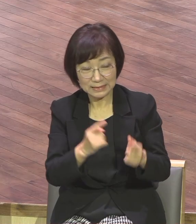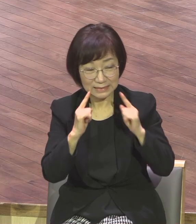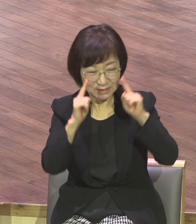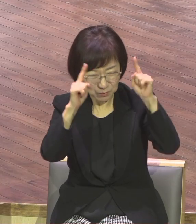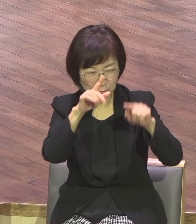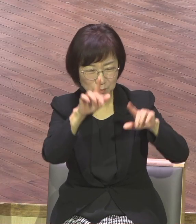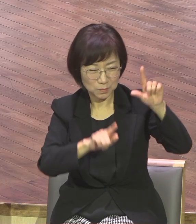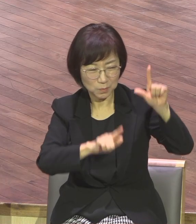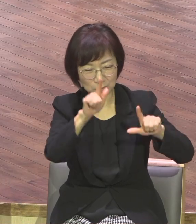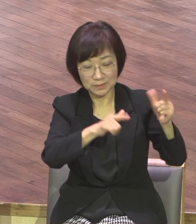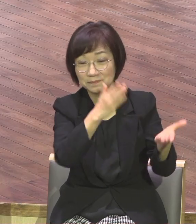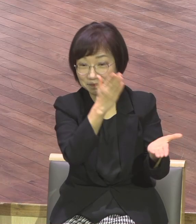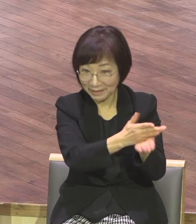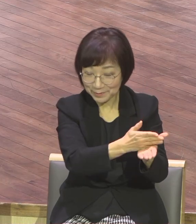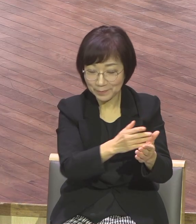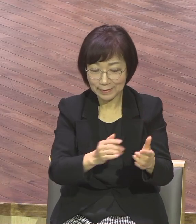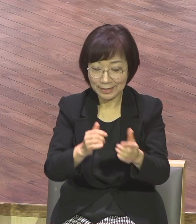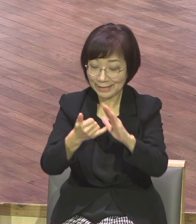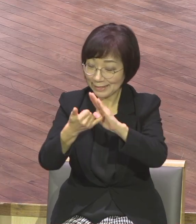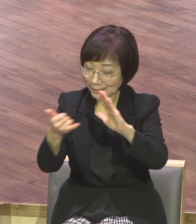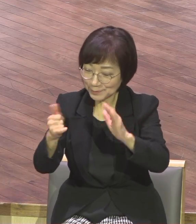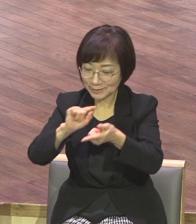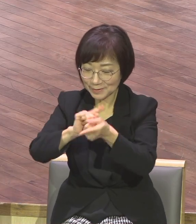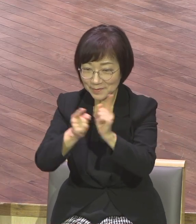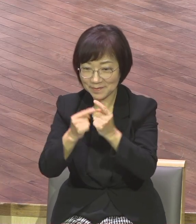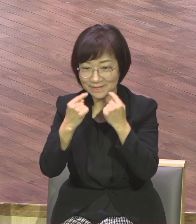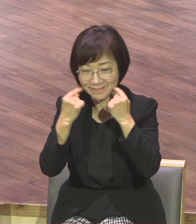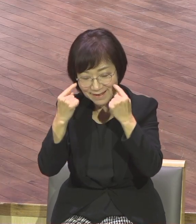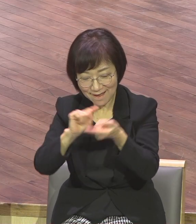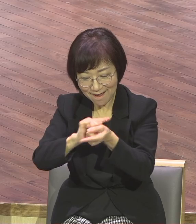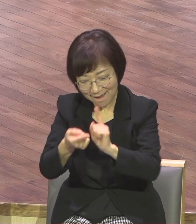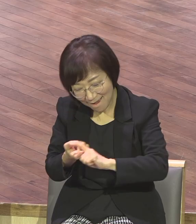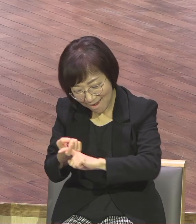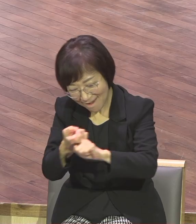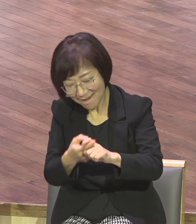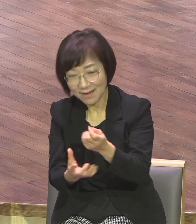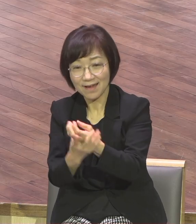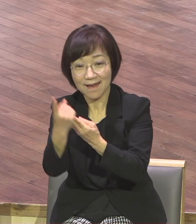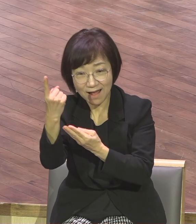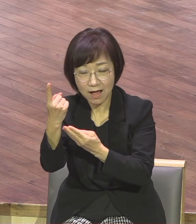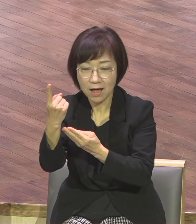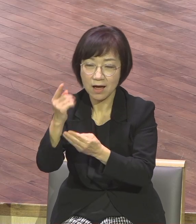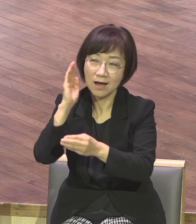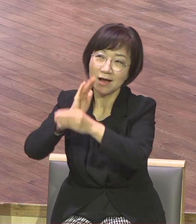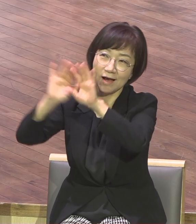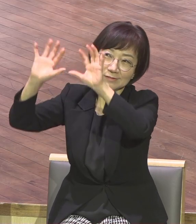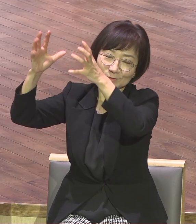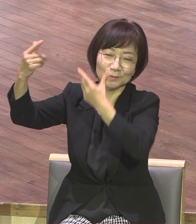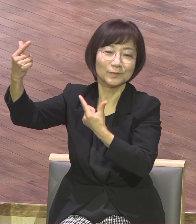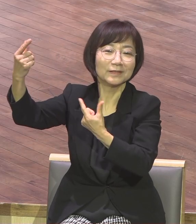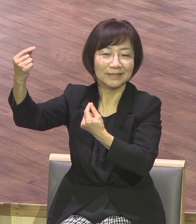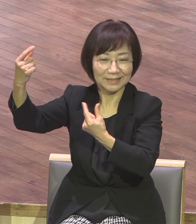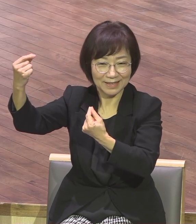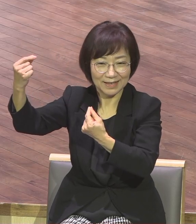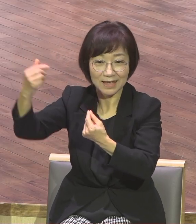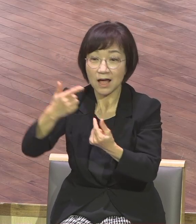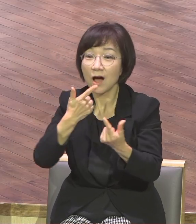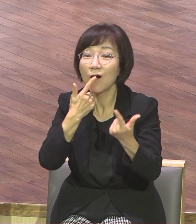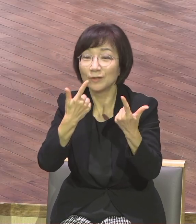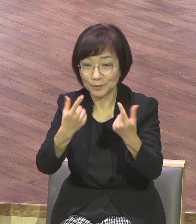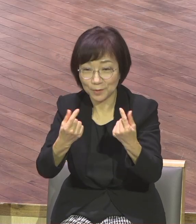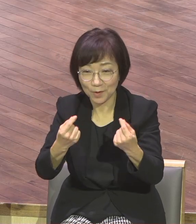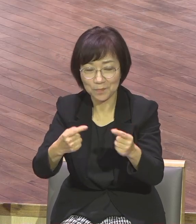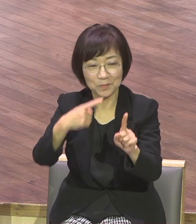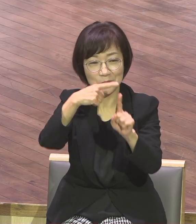지옥. 가족이 다 그 원리스 되면 천국이지요. 교회가 그렇습니다. 교회가 원리스 되면 천국이 니 잘났다,